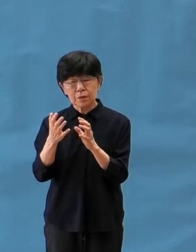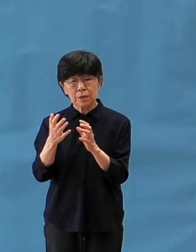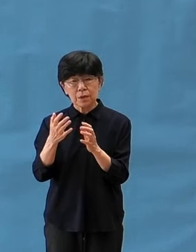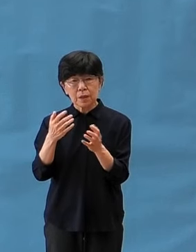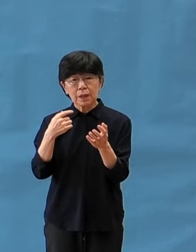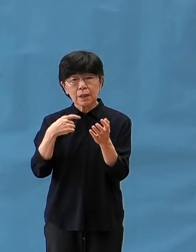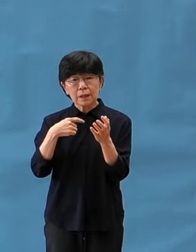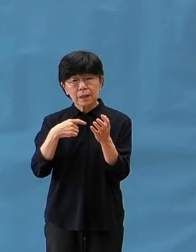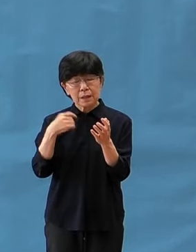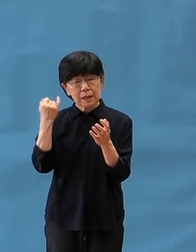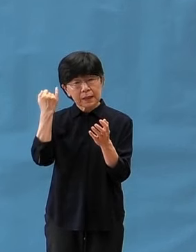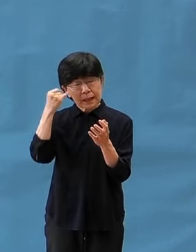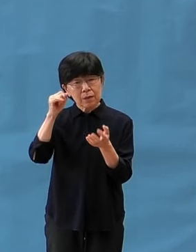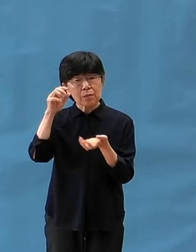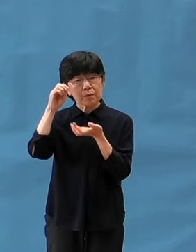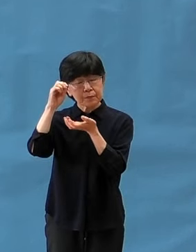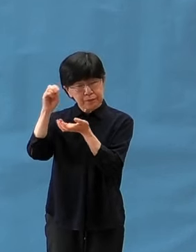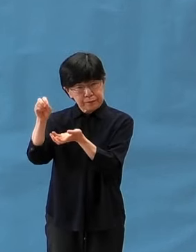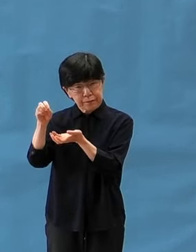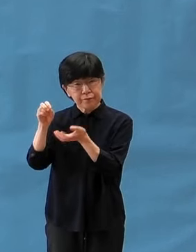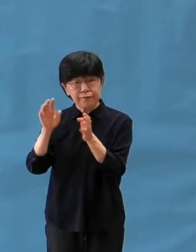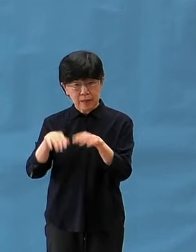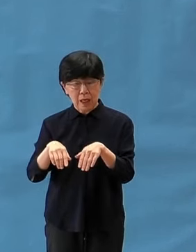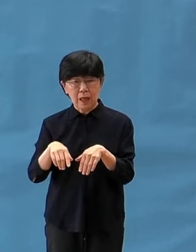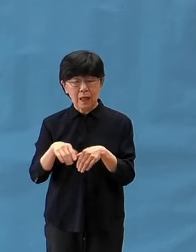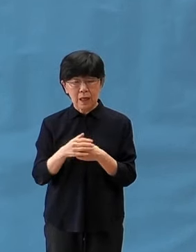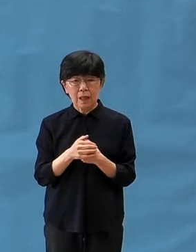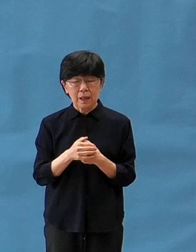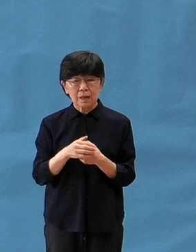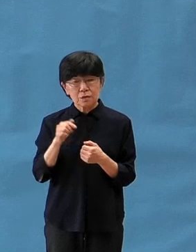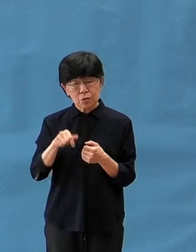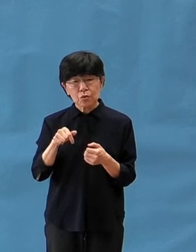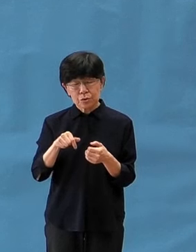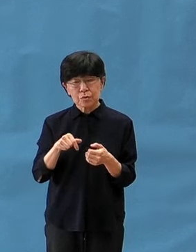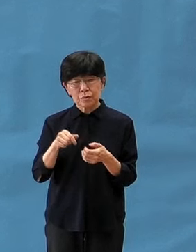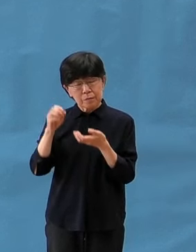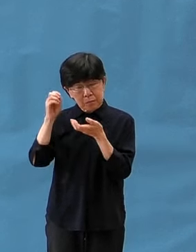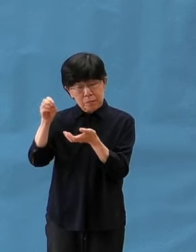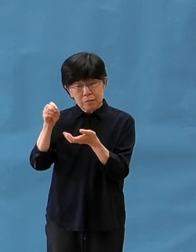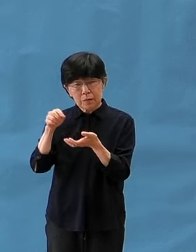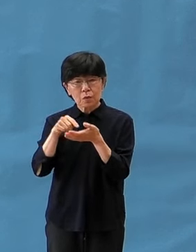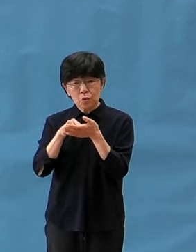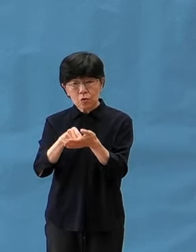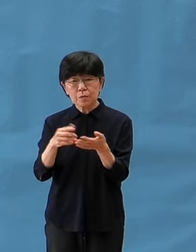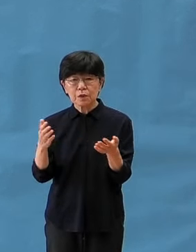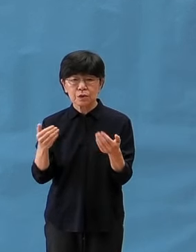理解をしてもらうという努力も我々していかなきゃいけないというふうに思ったところであります。